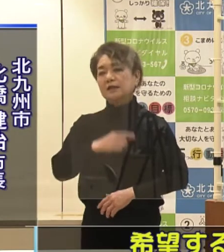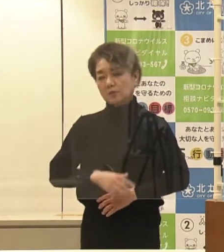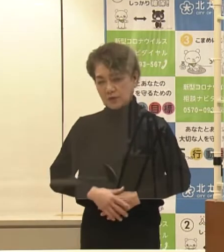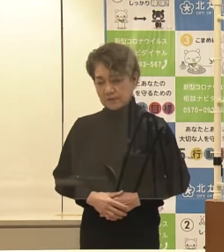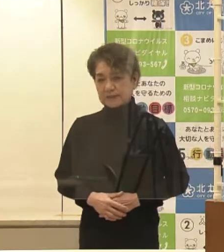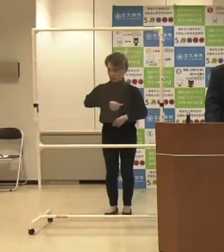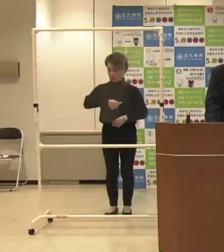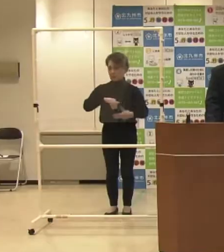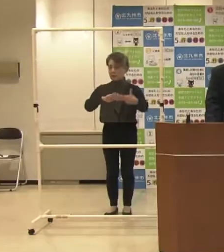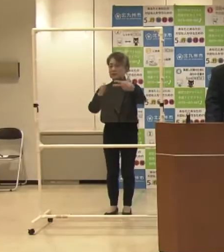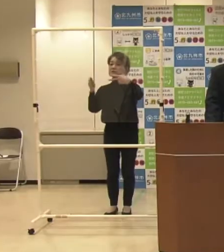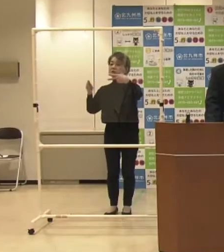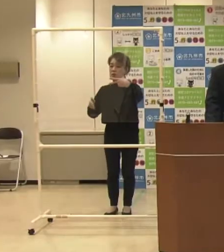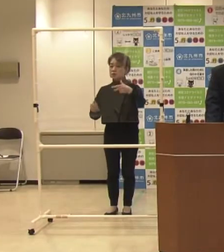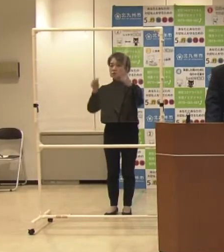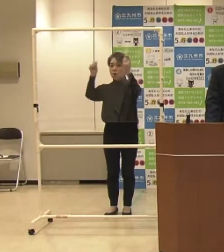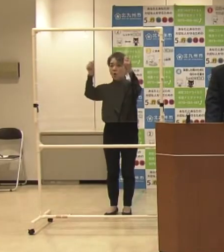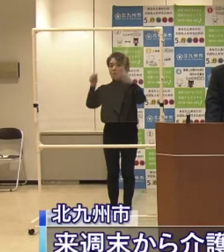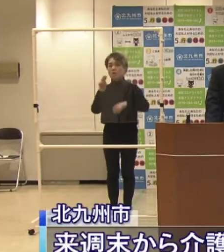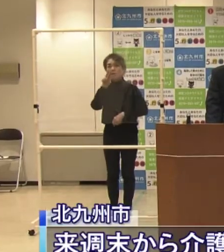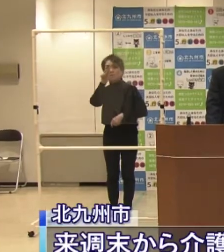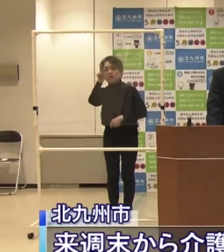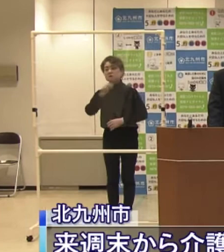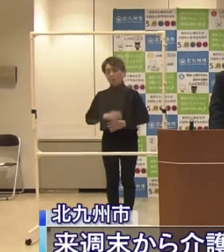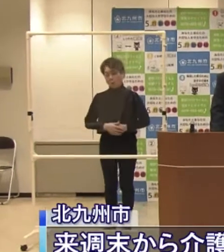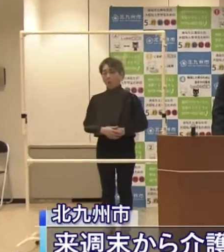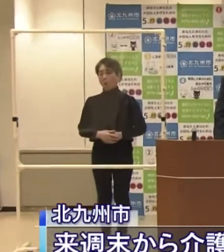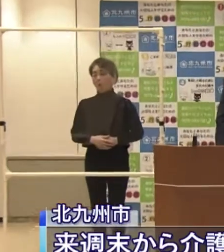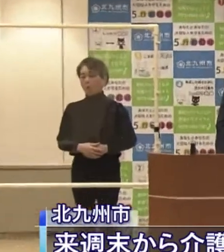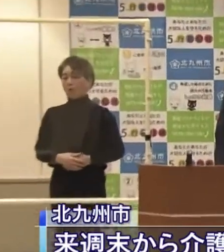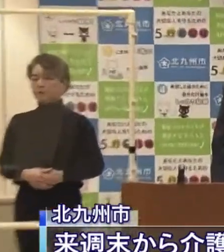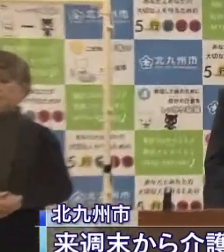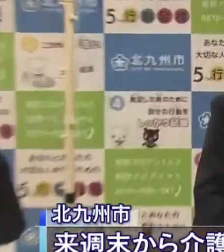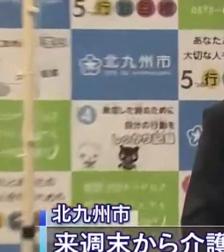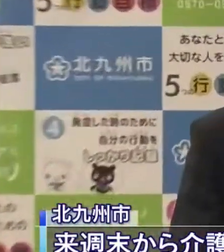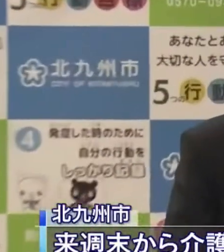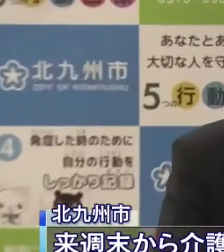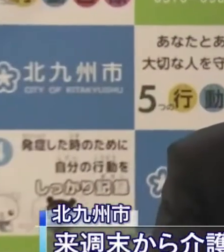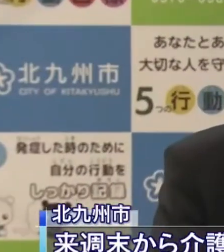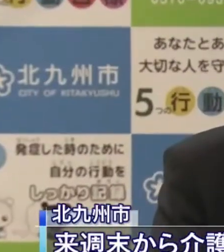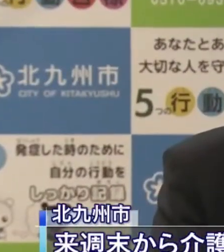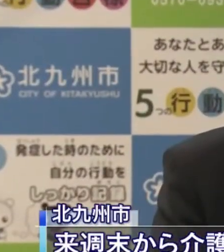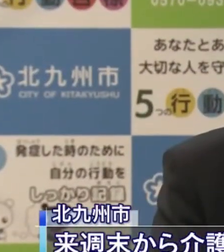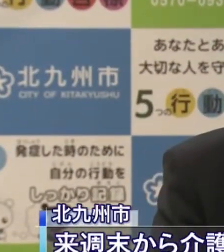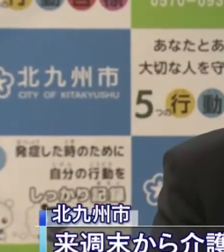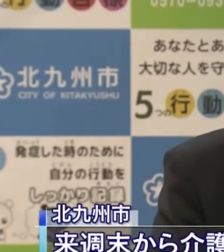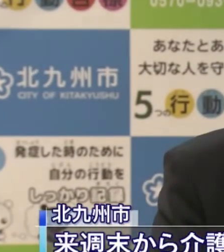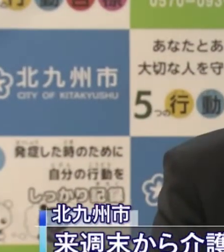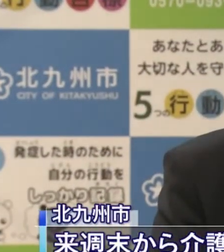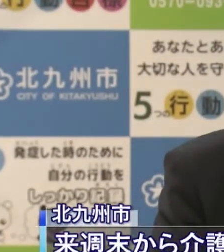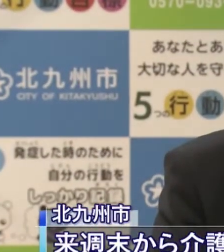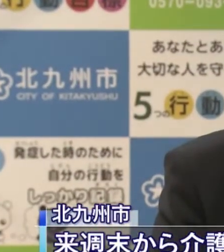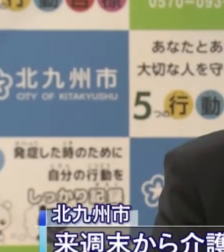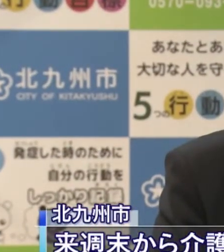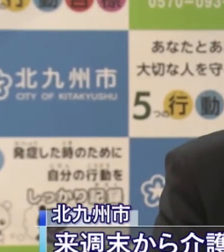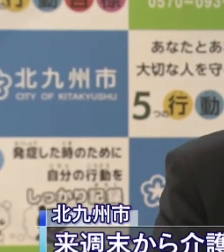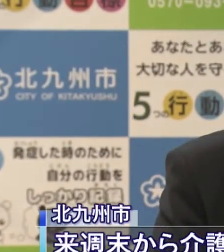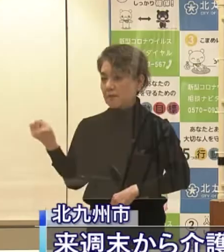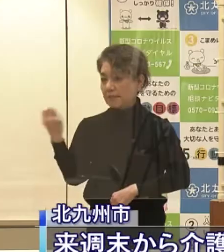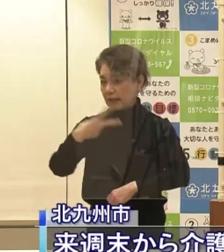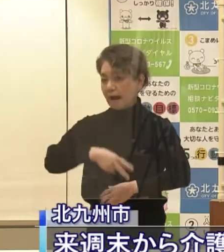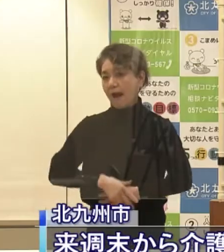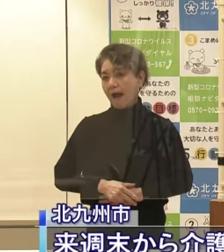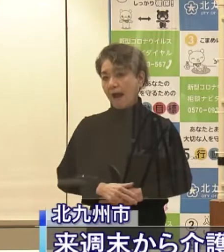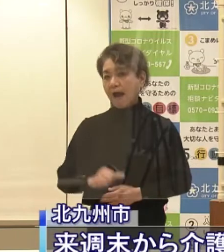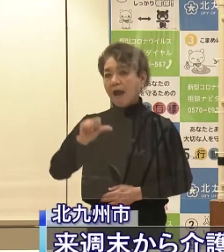ます北九州市は来週末から重症化リスクが高い介護障害者施設で月に